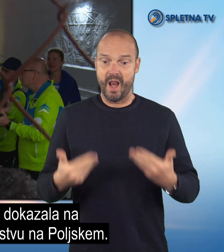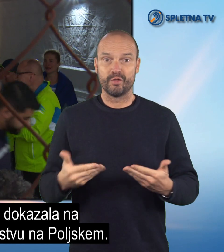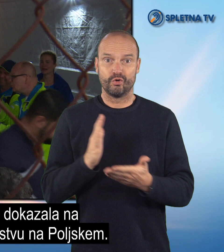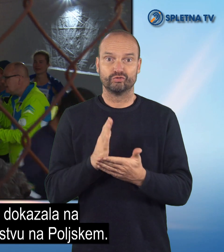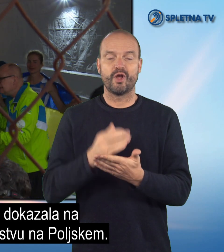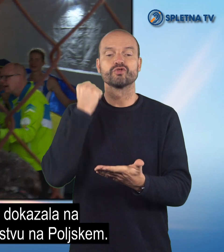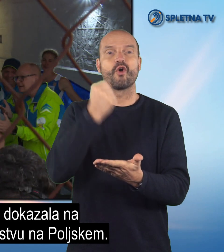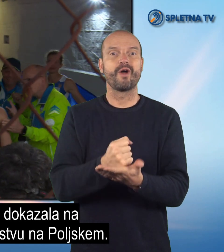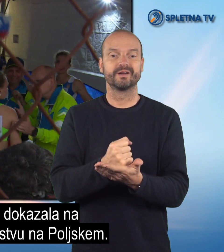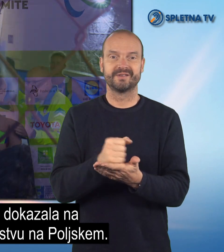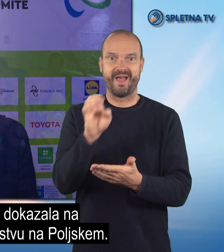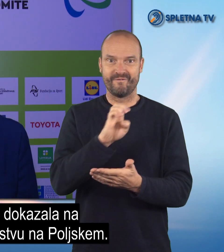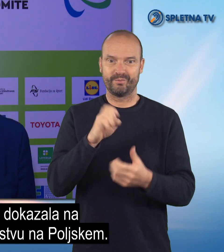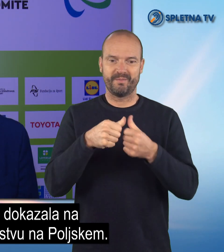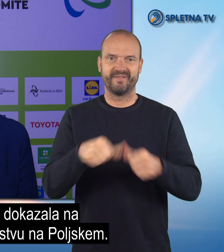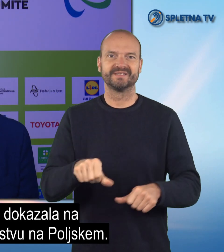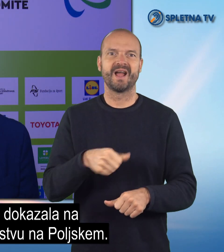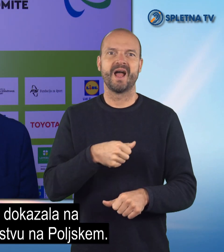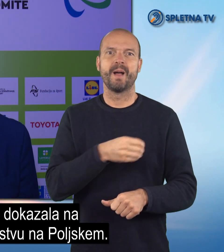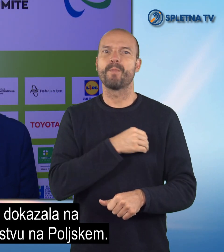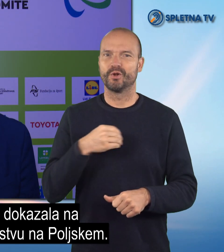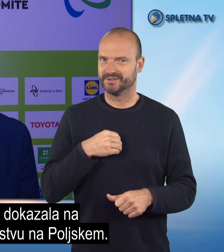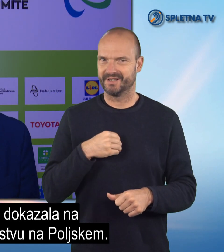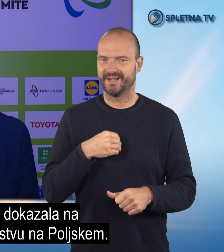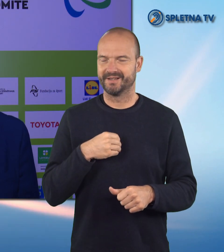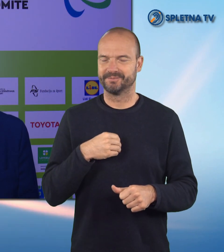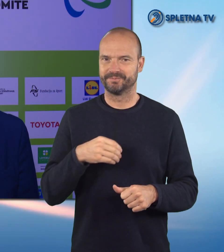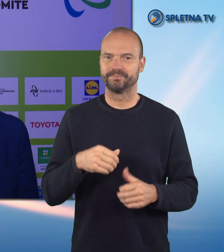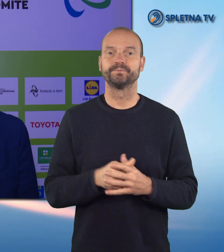letos dokazala tudi na Evropskem prvenstvu na Poljskem.